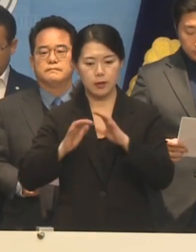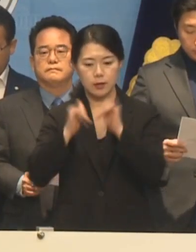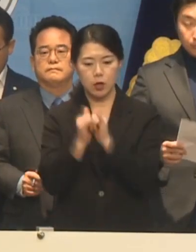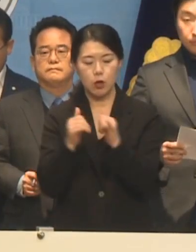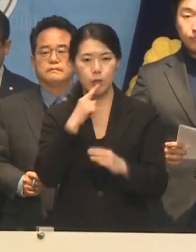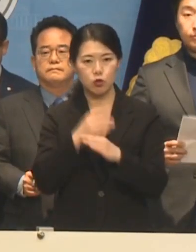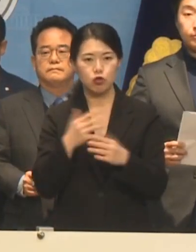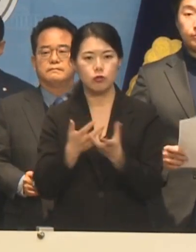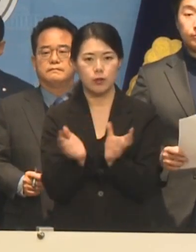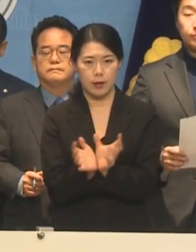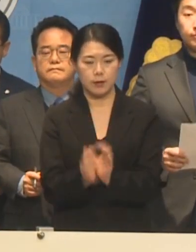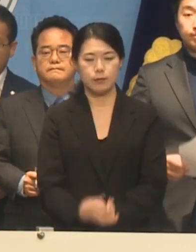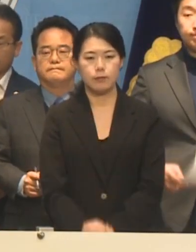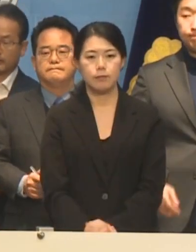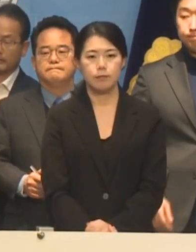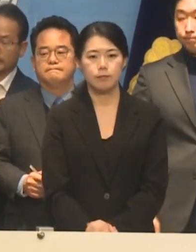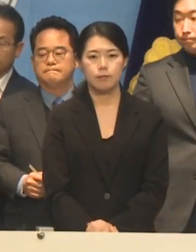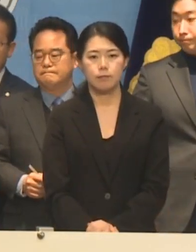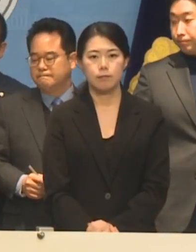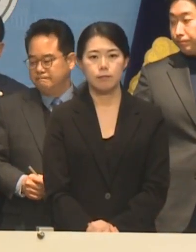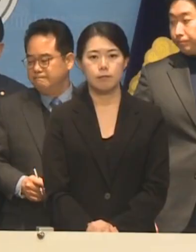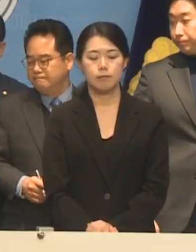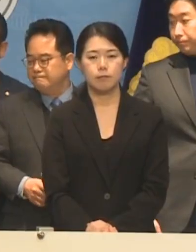사회민주당 의원 일동.